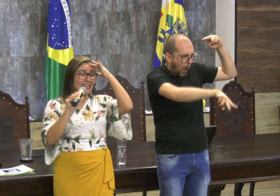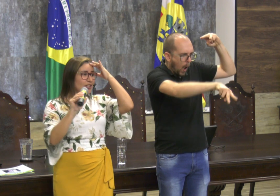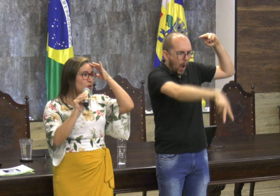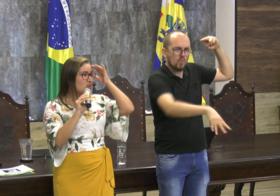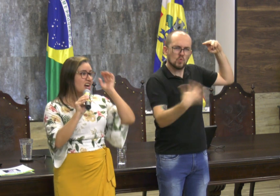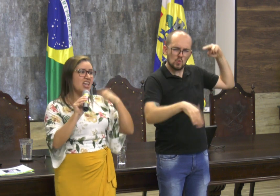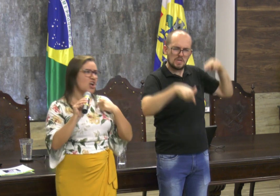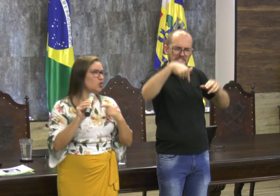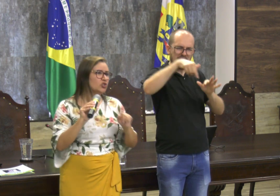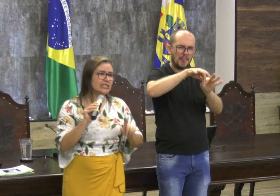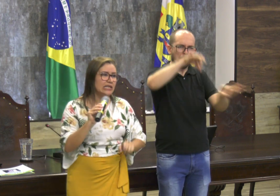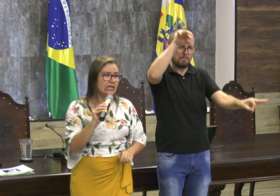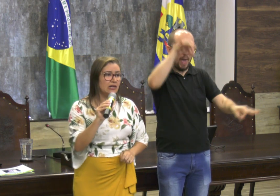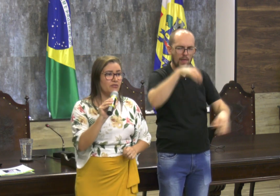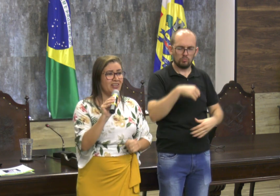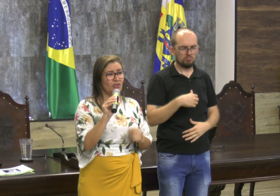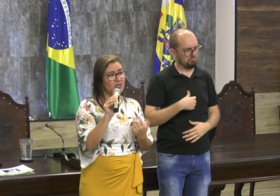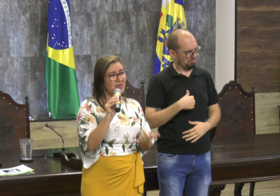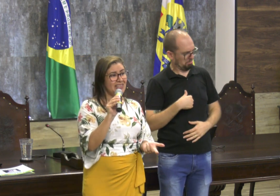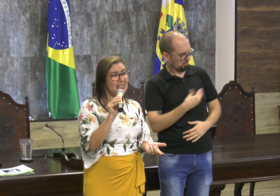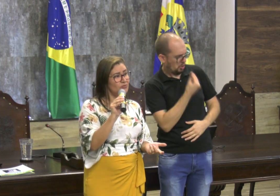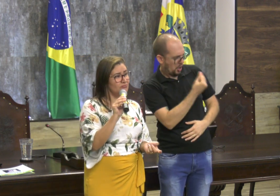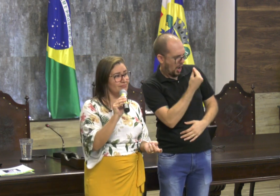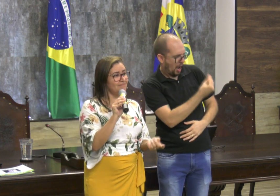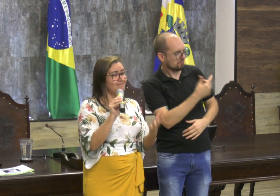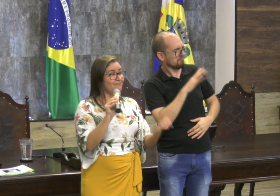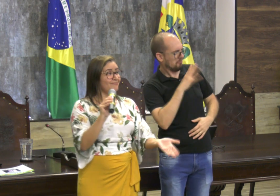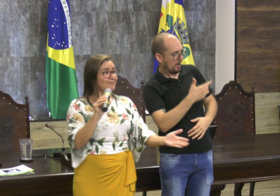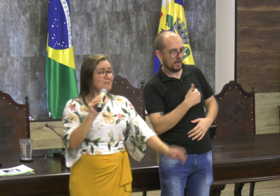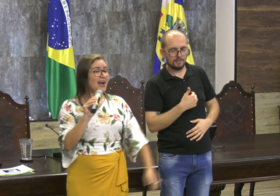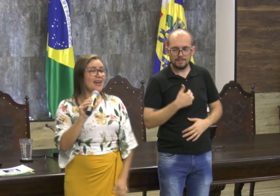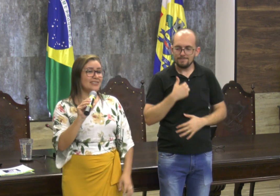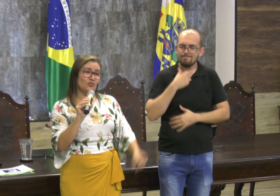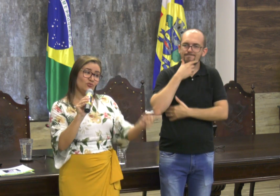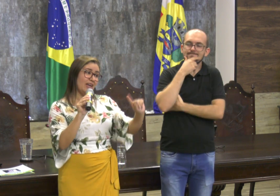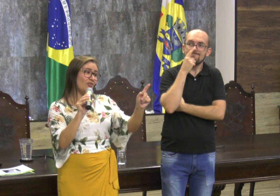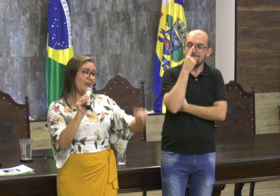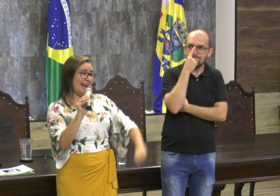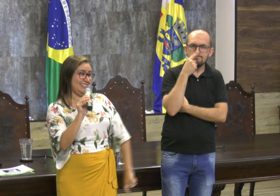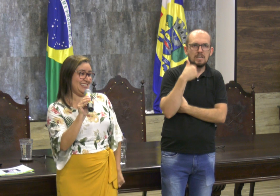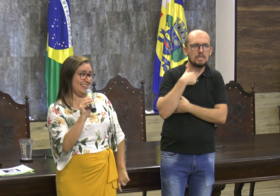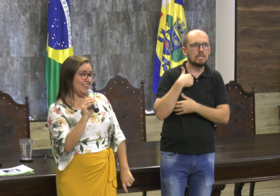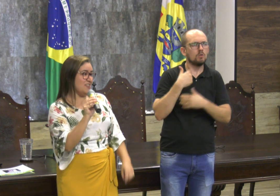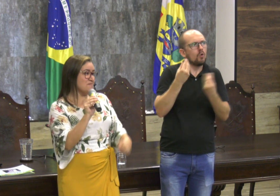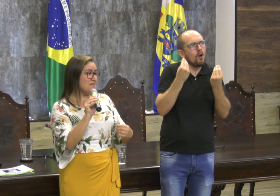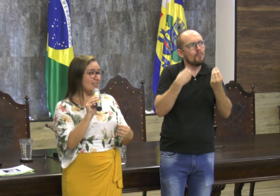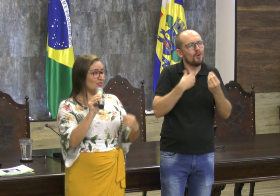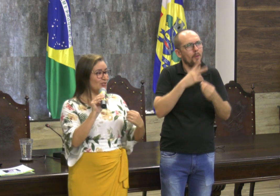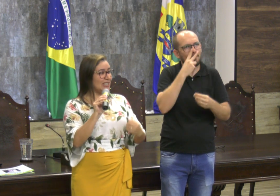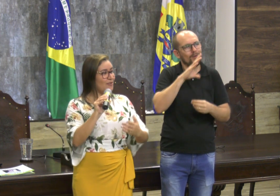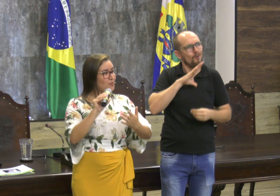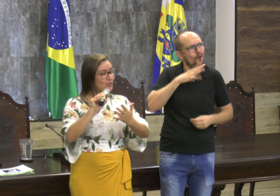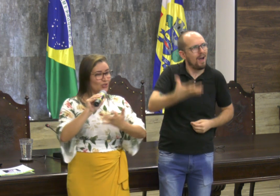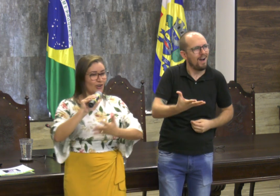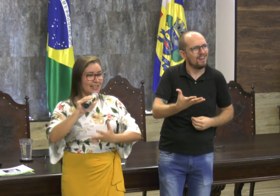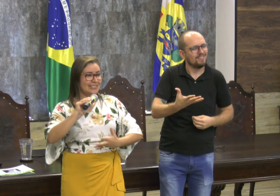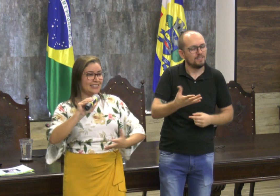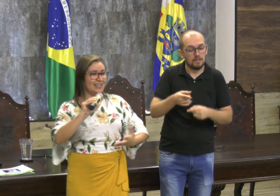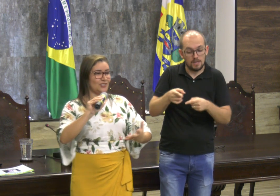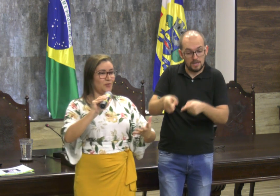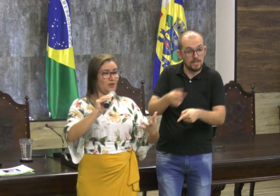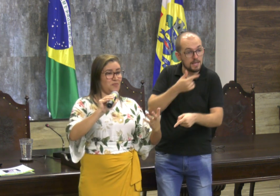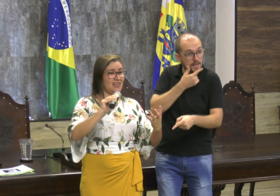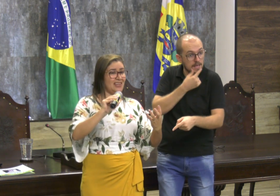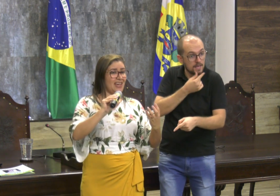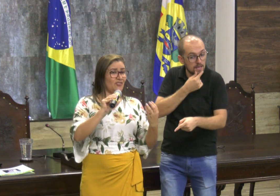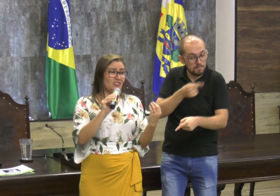descer daquele tobogã. Eu não desceria. Eu falei, eu também não. Mas eu não tenho coragem. Mas o Gustavo mostrou que ele se